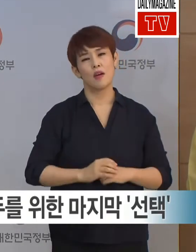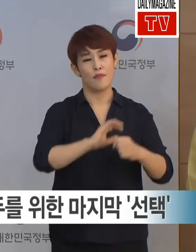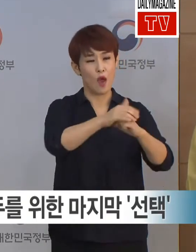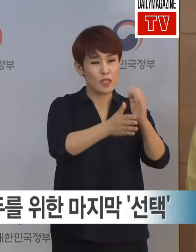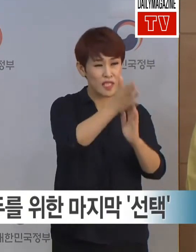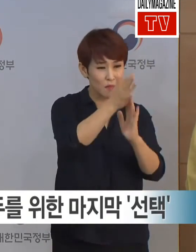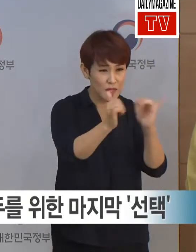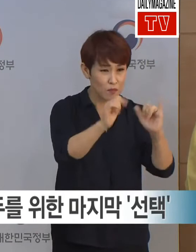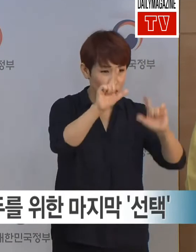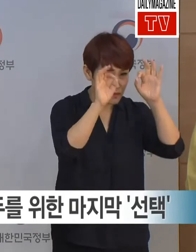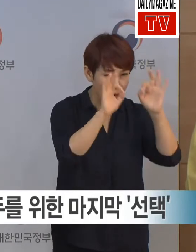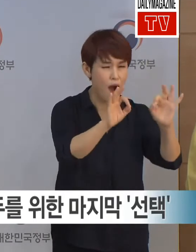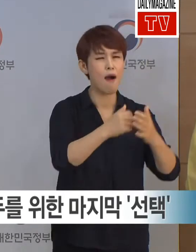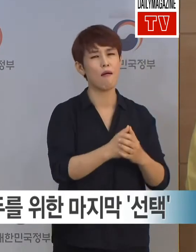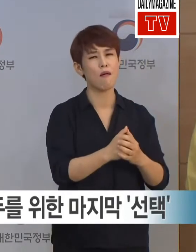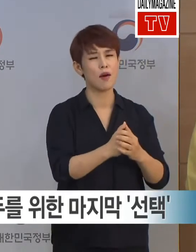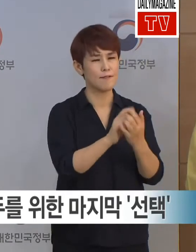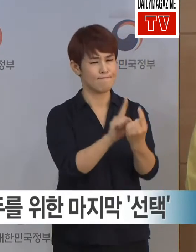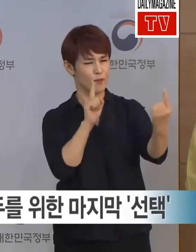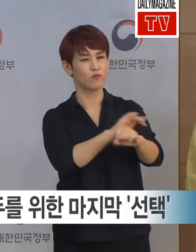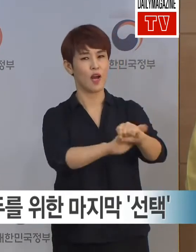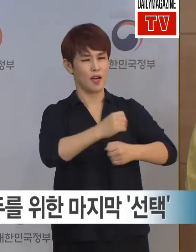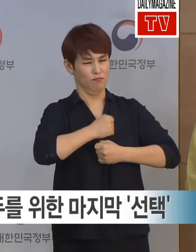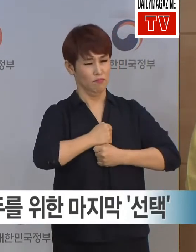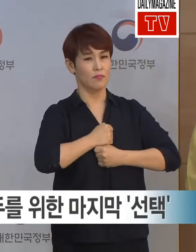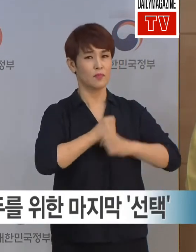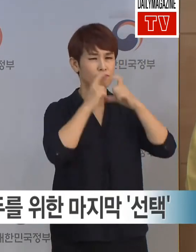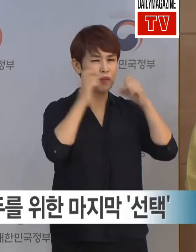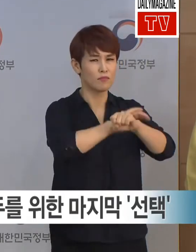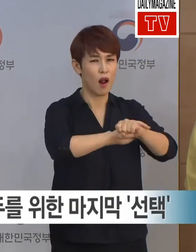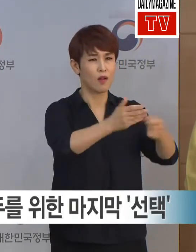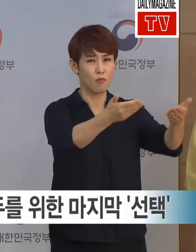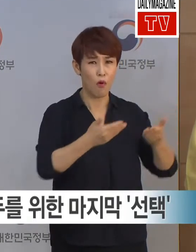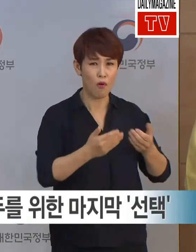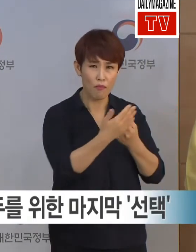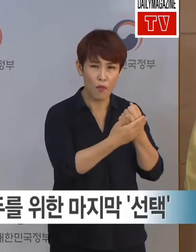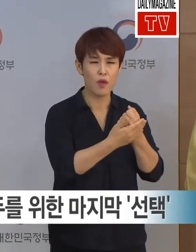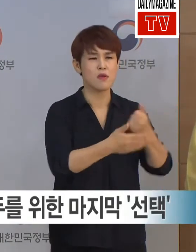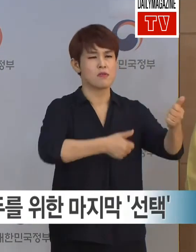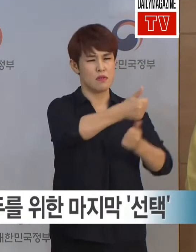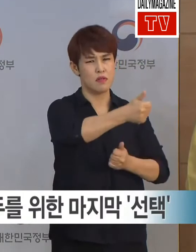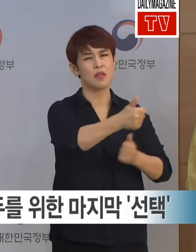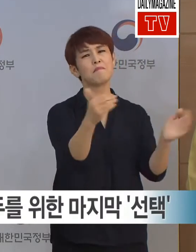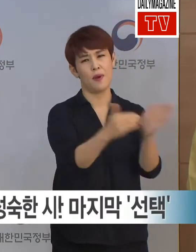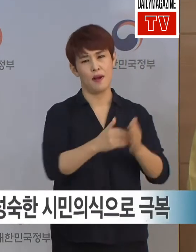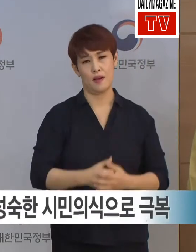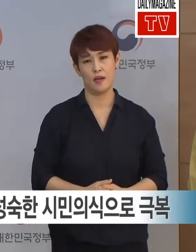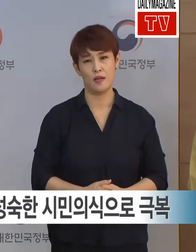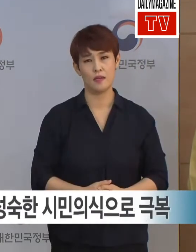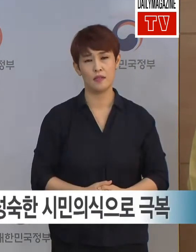대구 시민들이 보여준 성숙한 시민의식과 품격으로 위기를 극복할 수